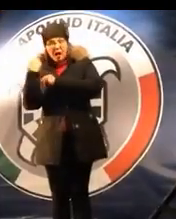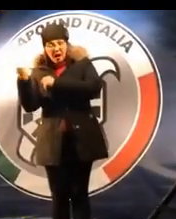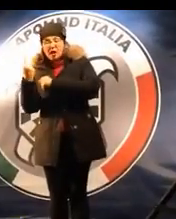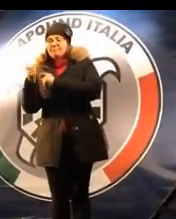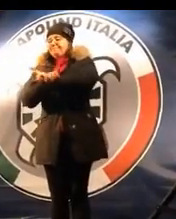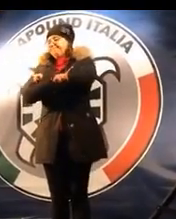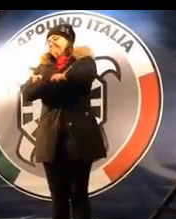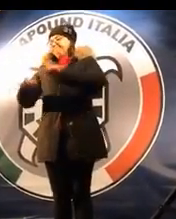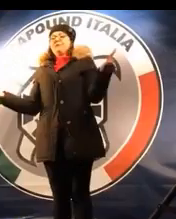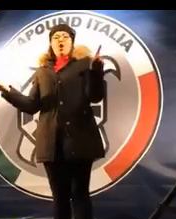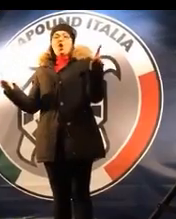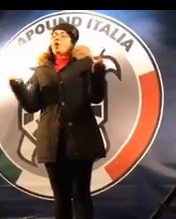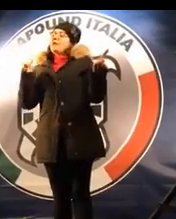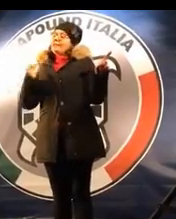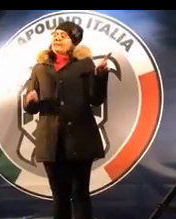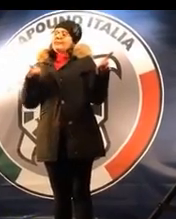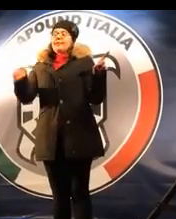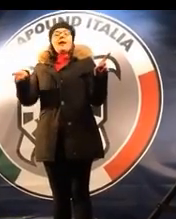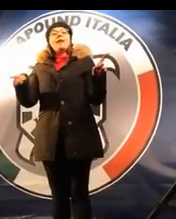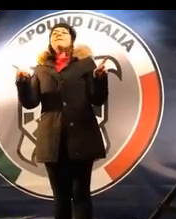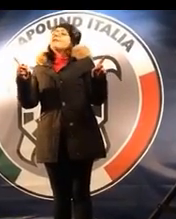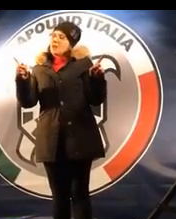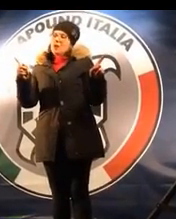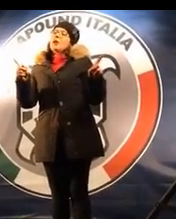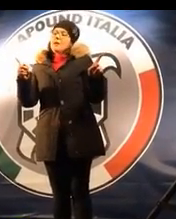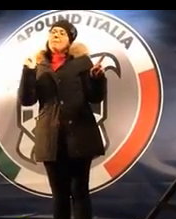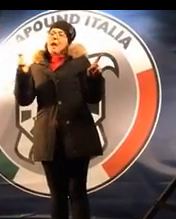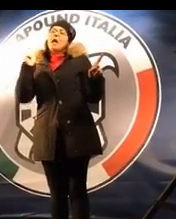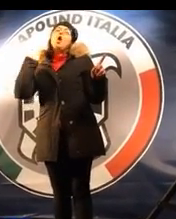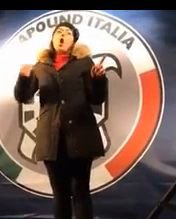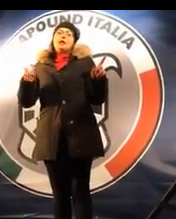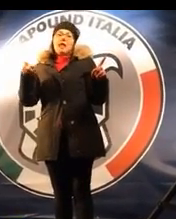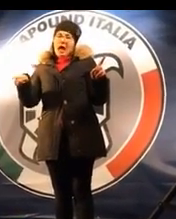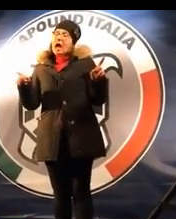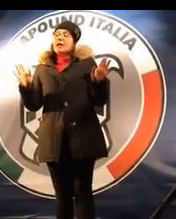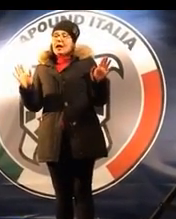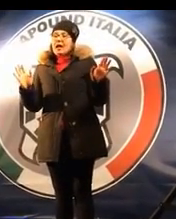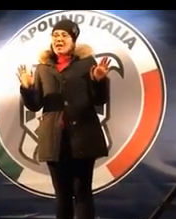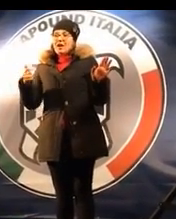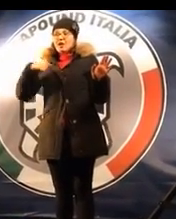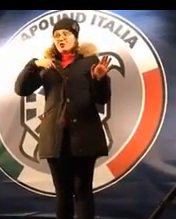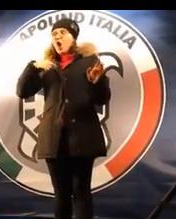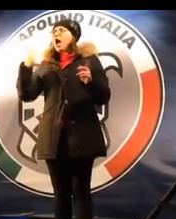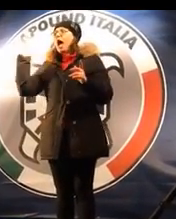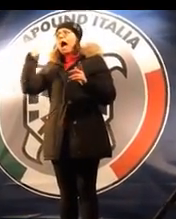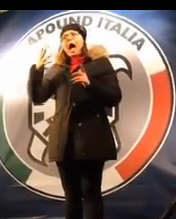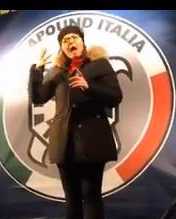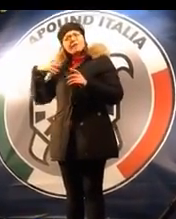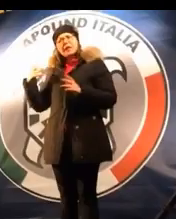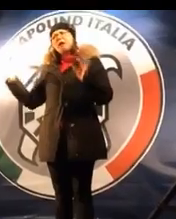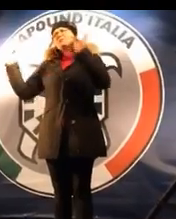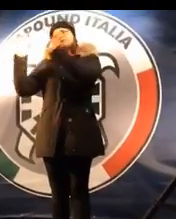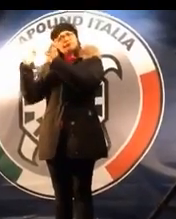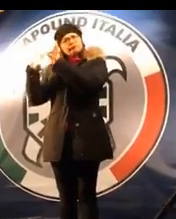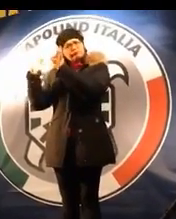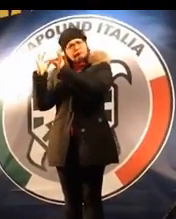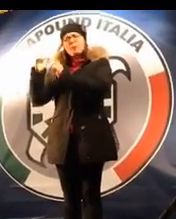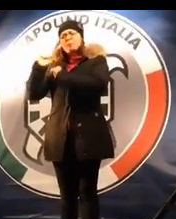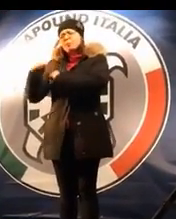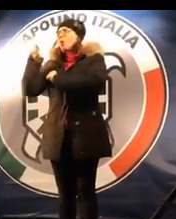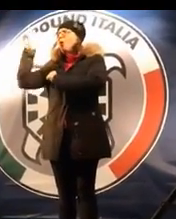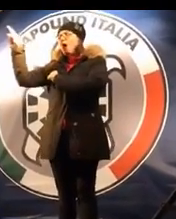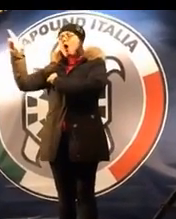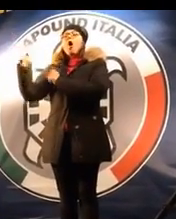deve pagare immediatamente. Con gli accordi bilaterali in Africa noi possiamo magari anche far sì che si costruisca lì un carcere dove